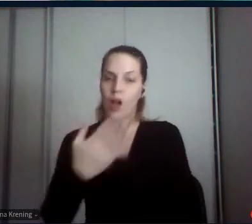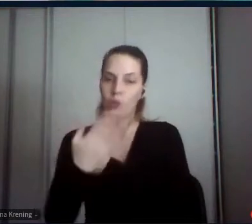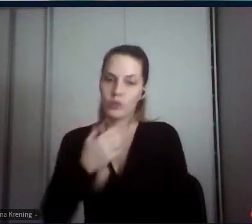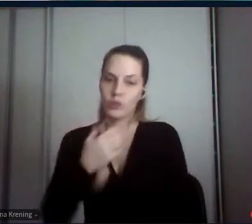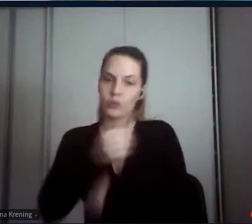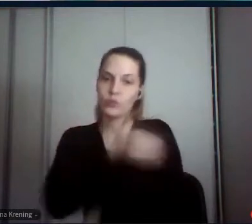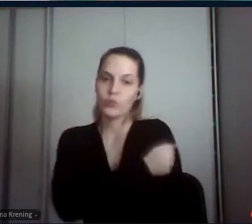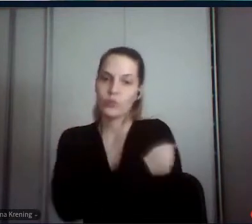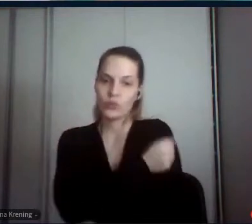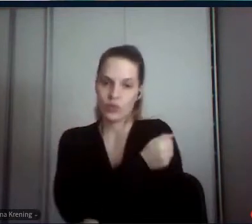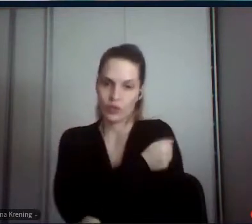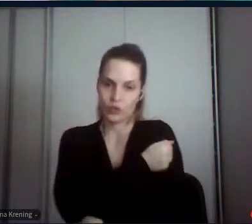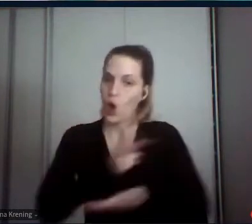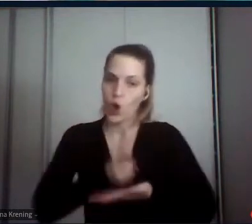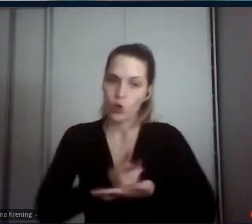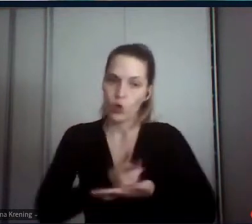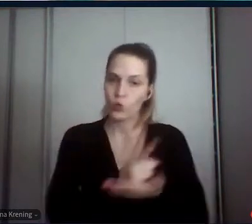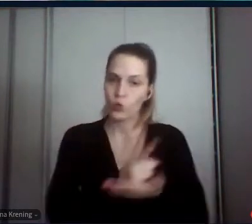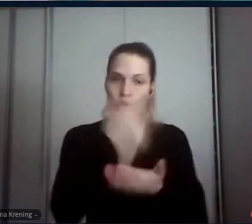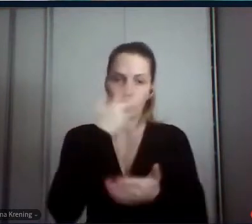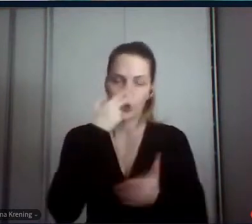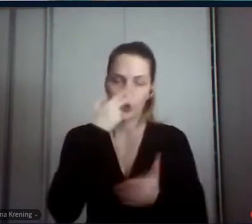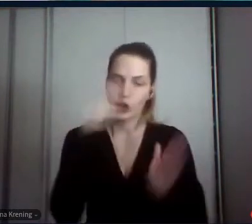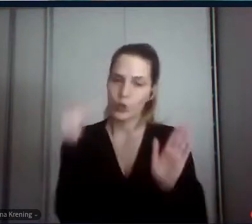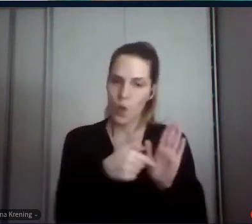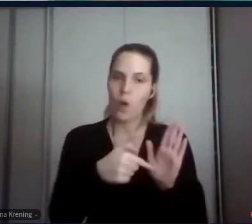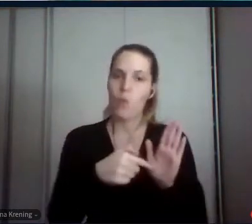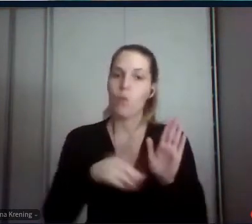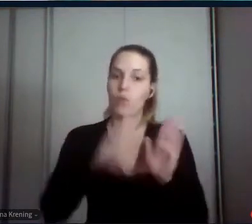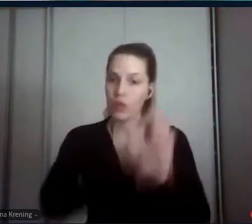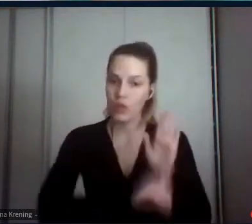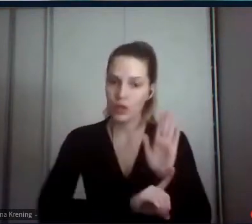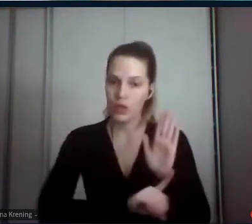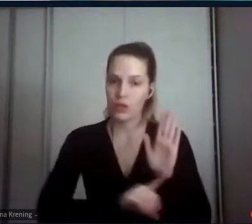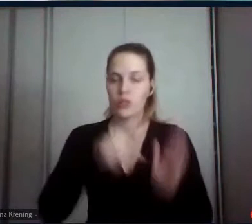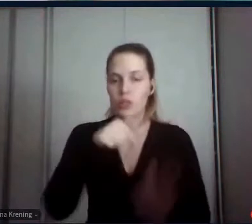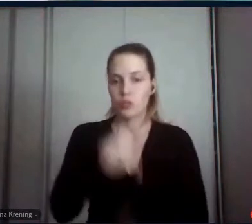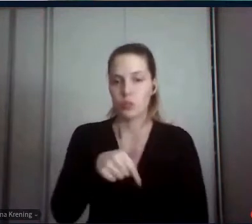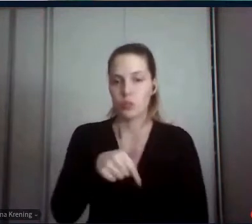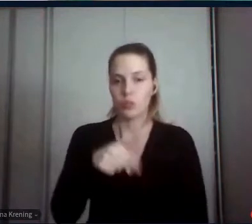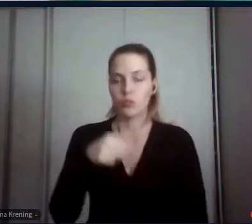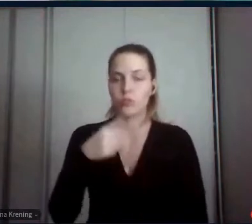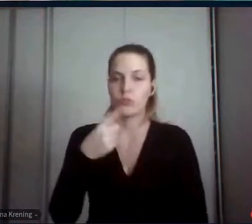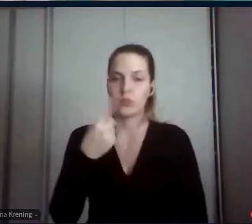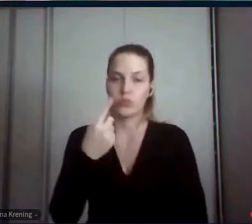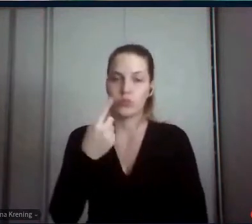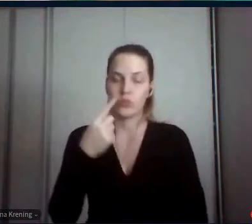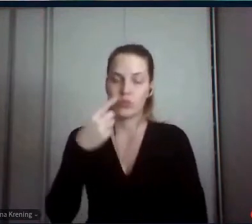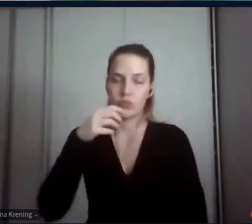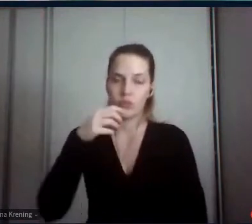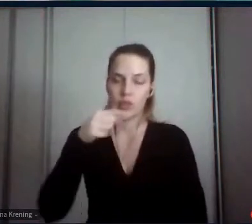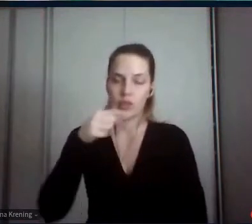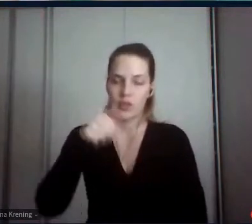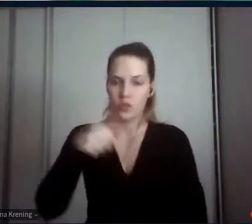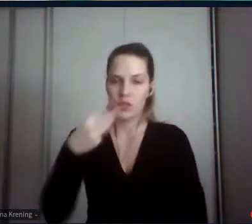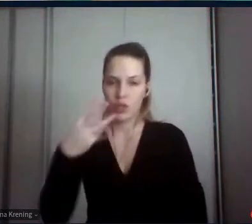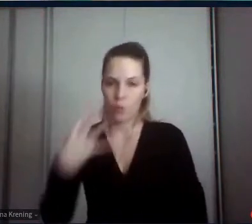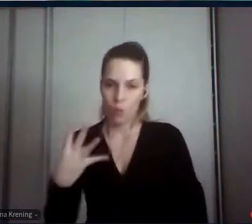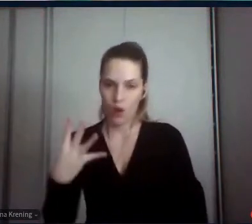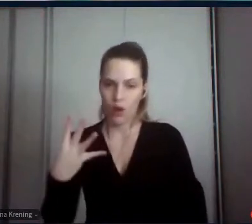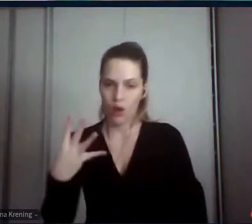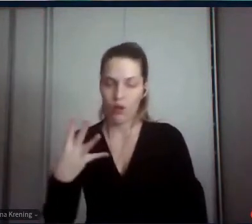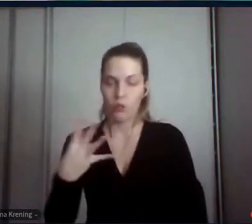amparadas pelo decreto 7.234 de 2010, que é um decreto presidencial que dispõe sobre o